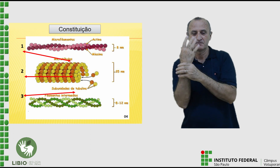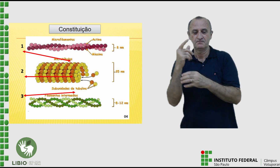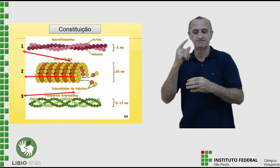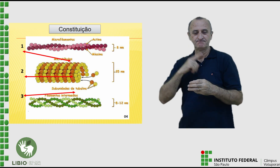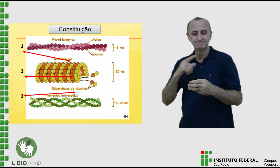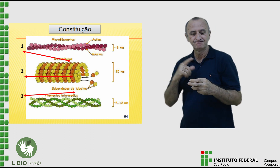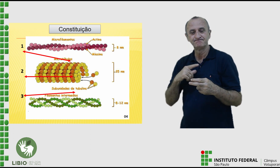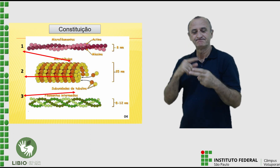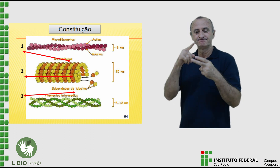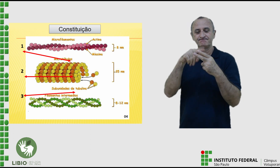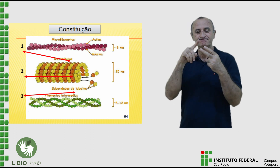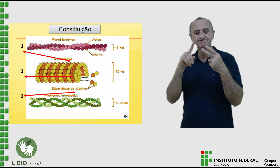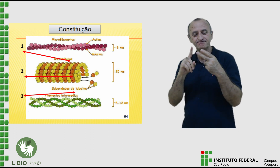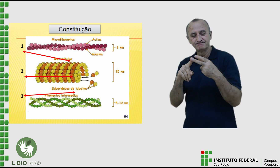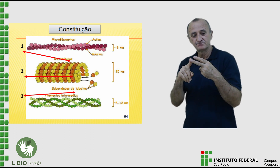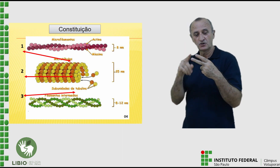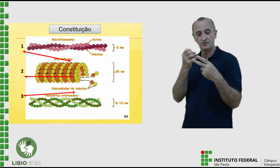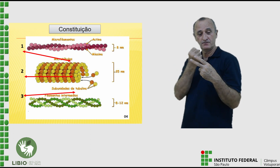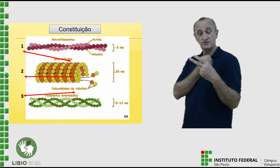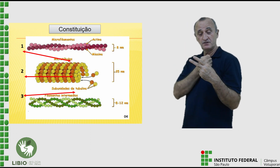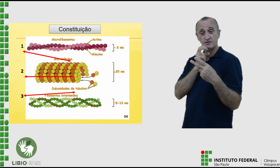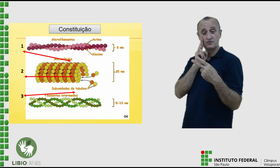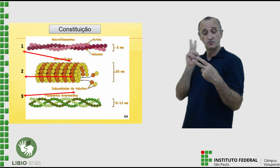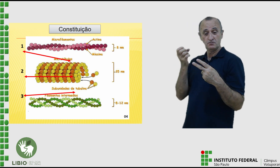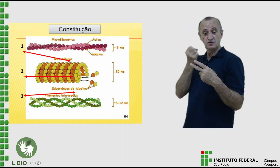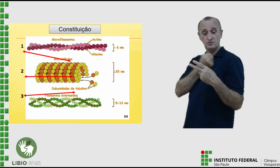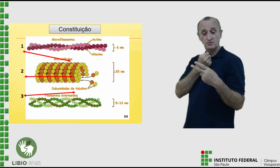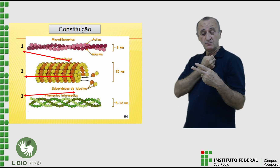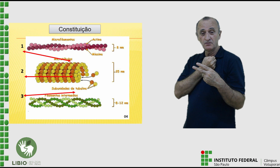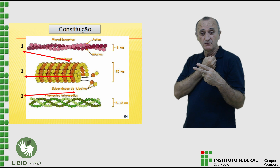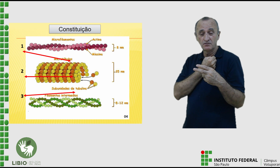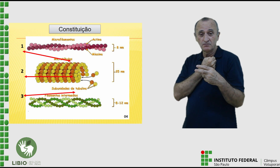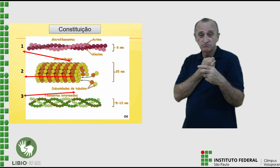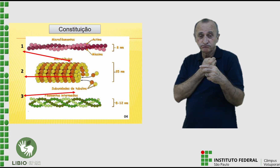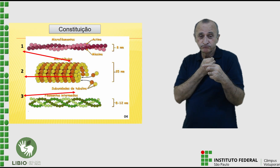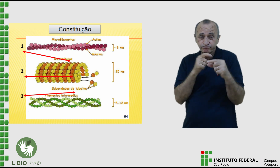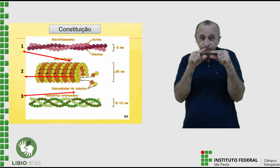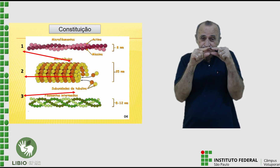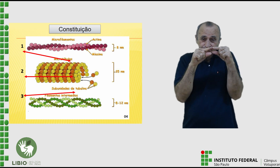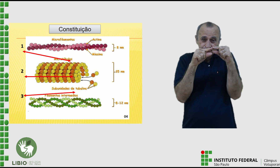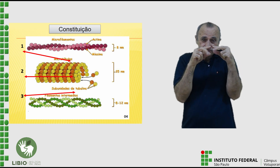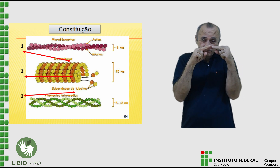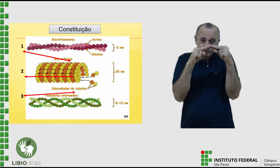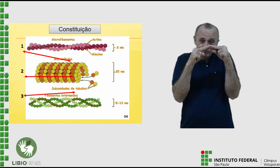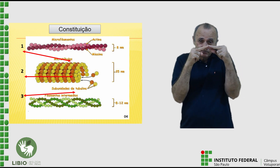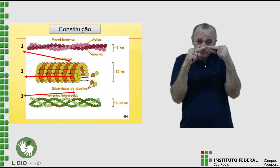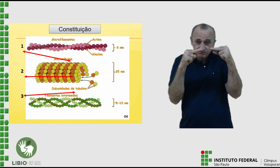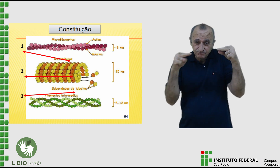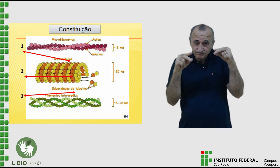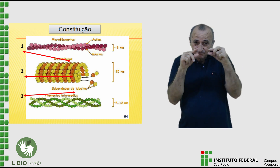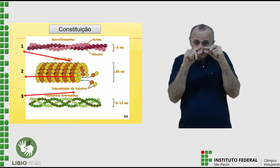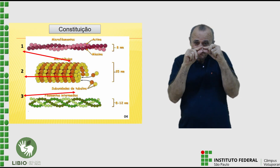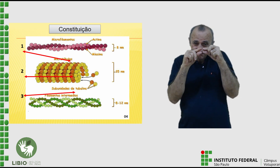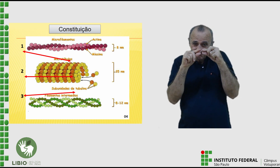o citoesqueleto é formado por, veja, número 1,